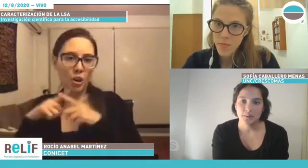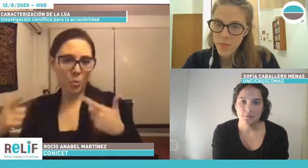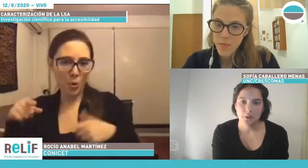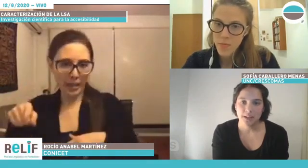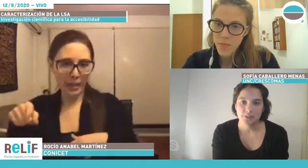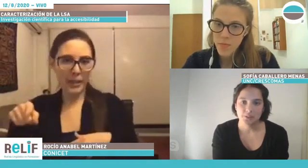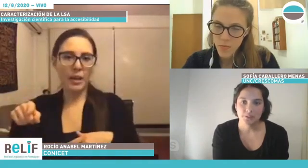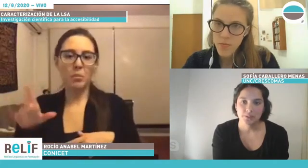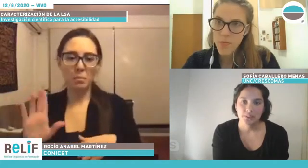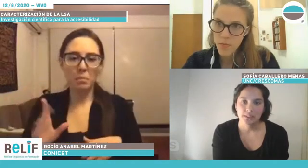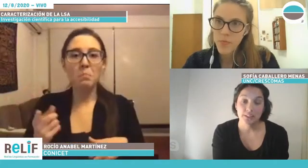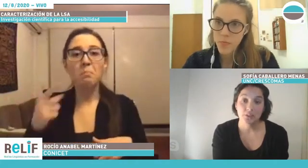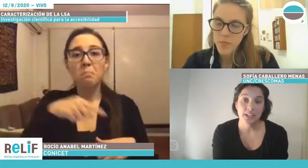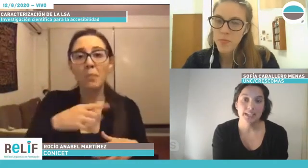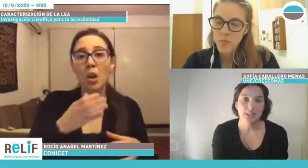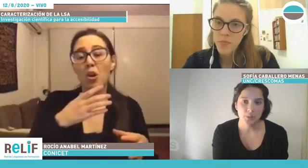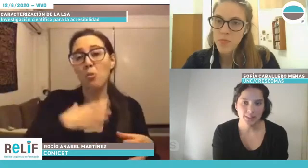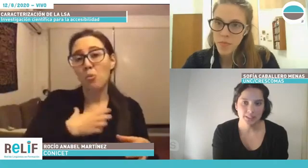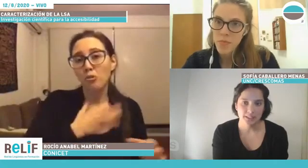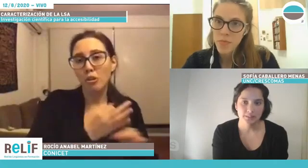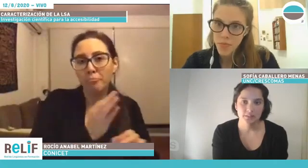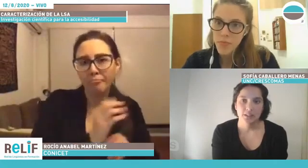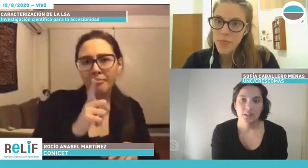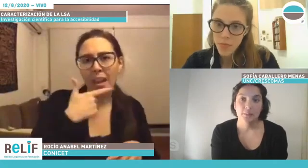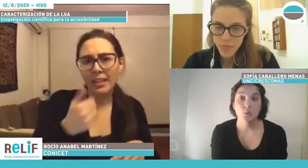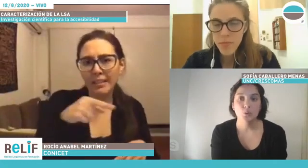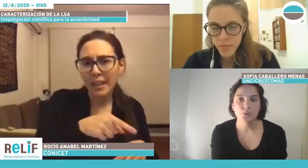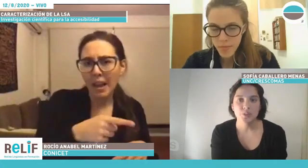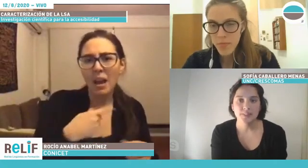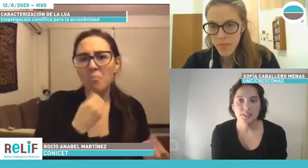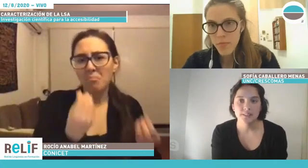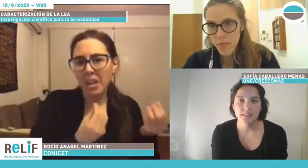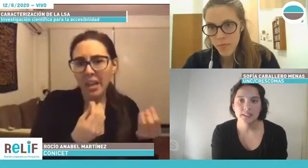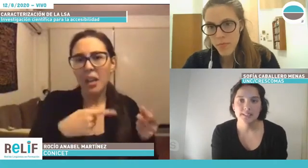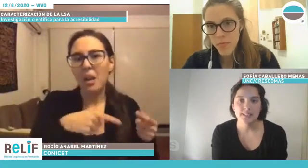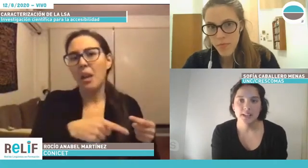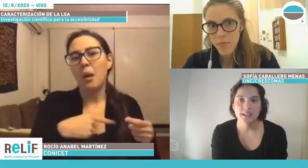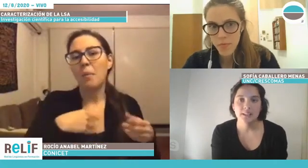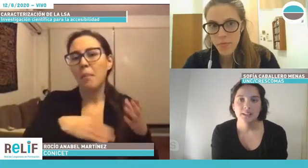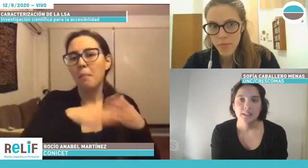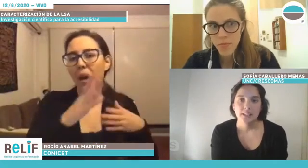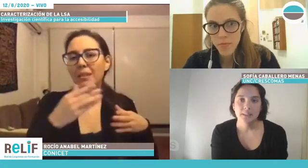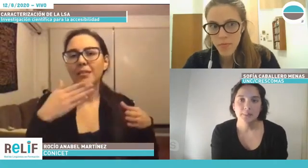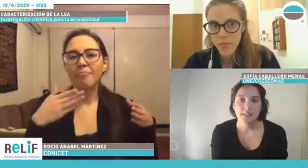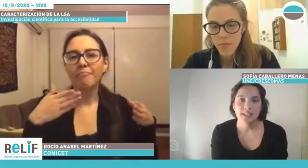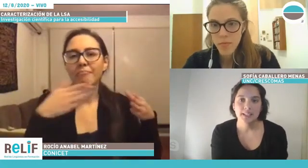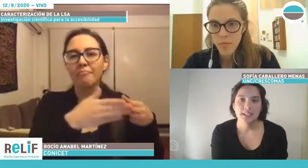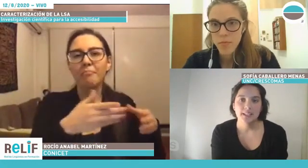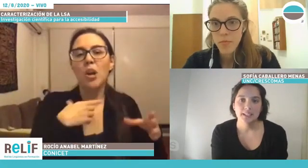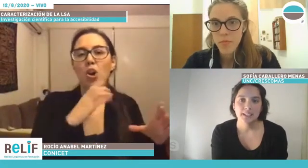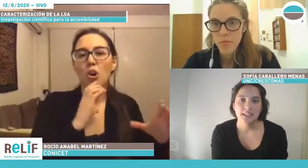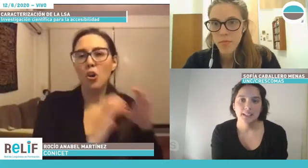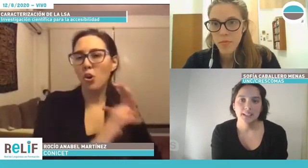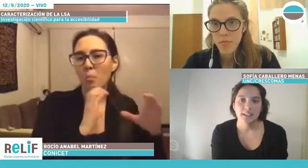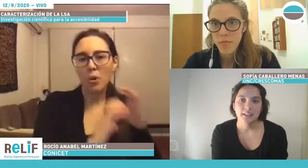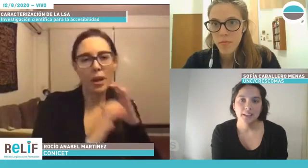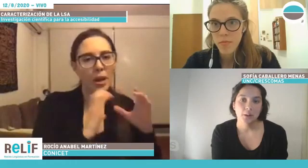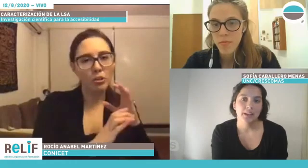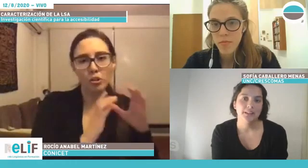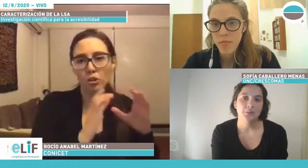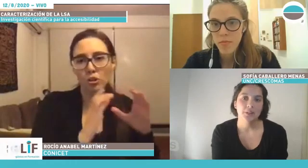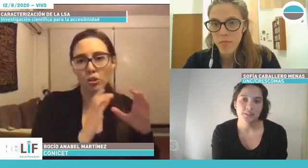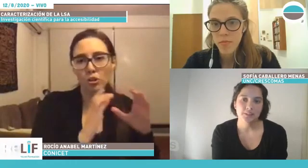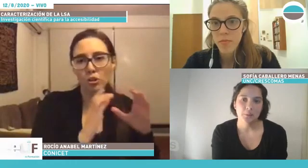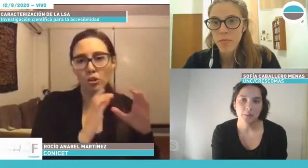ese tipo de información, dentro de la lingüística. Pero un curso de enseñanza del LSA implica,